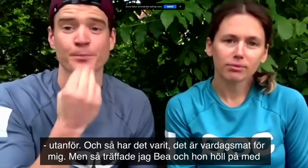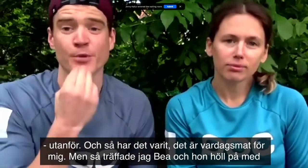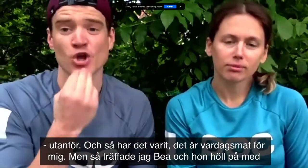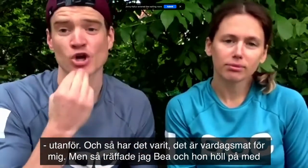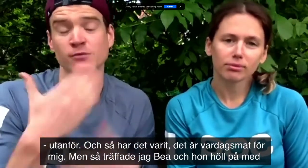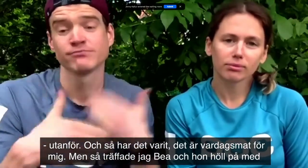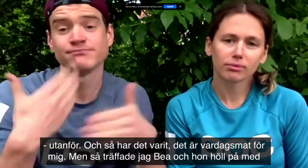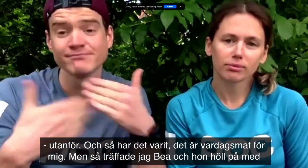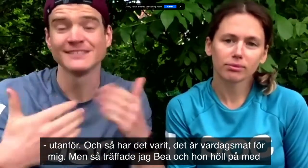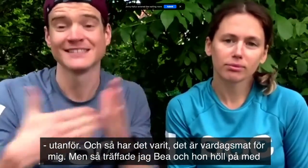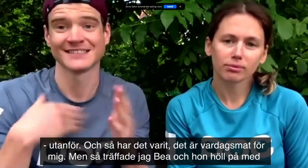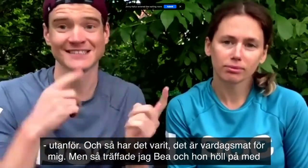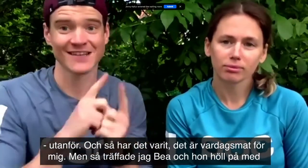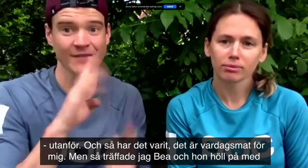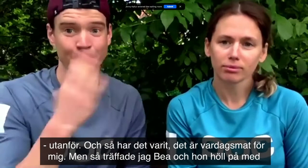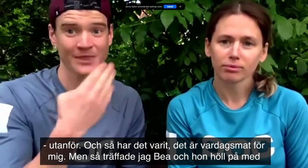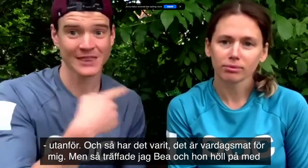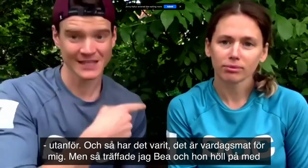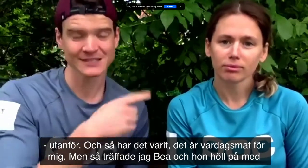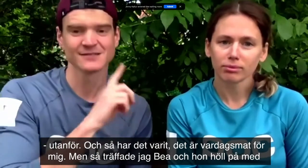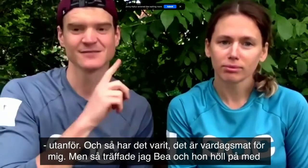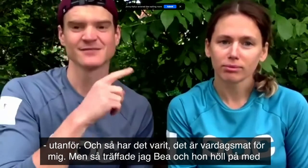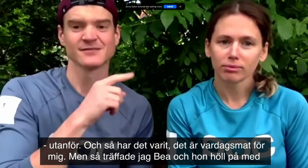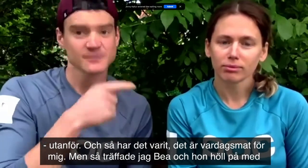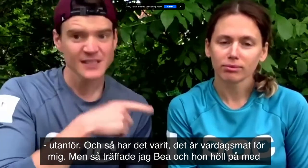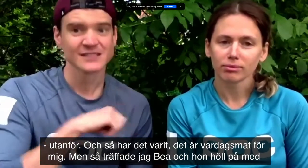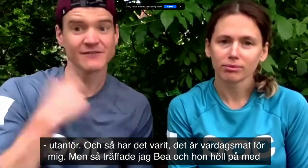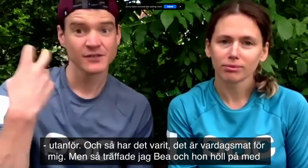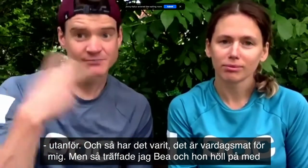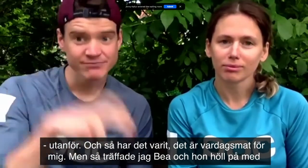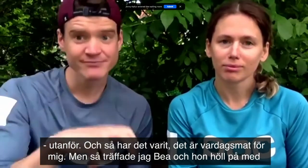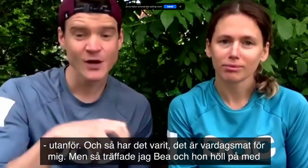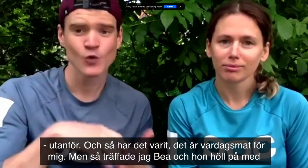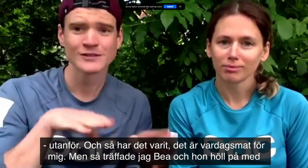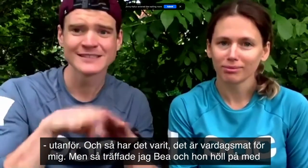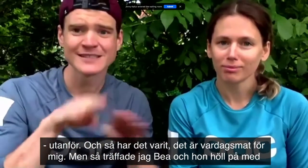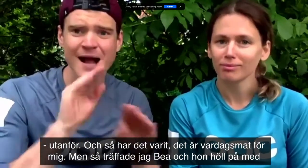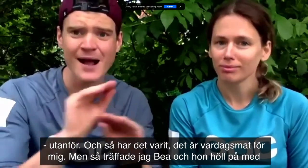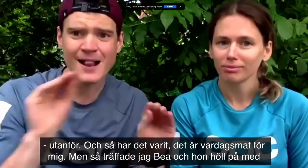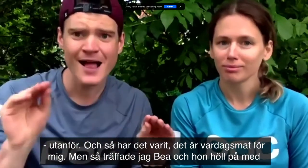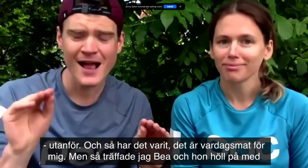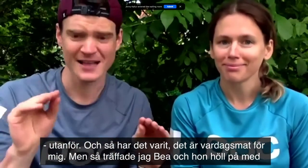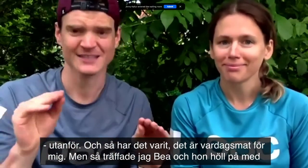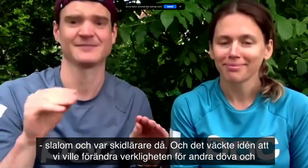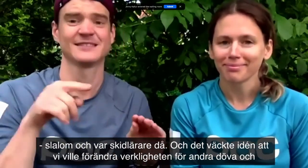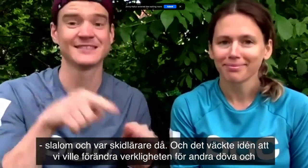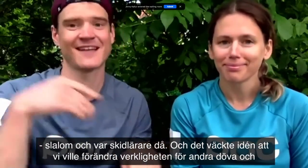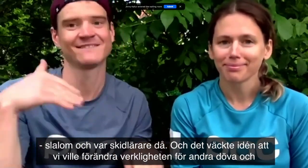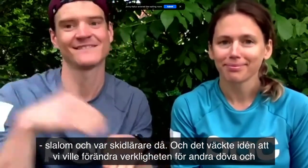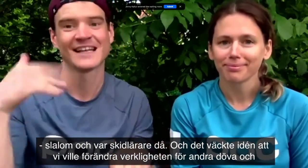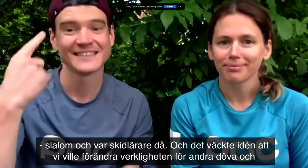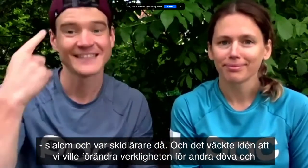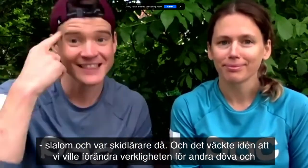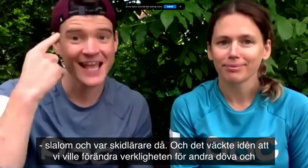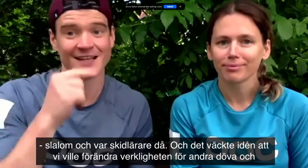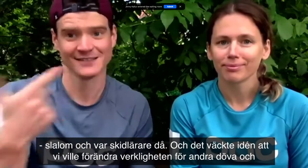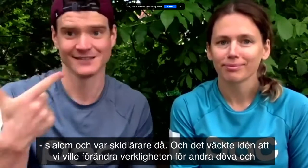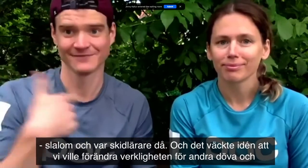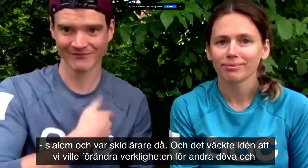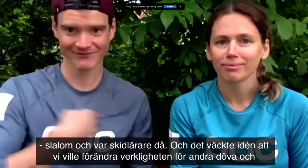så har det varit, det är liksom vardagsmat för en annan. Och så träffade jag Bea och hon själv då höll på med slalom och var skidlärare då.